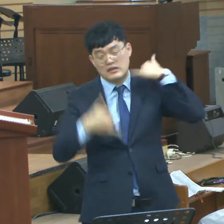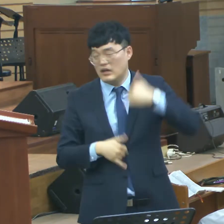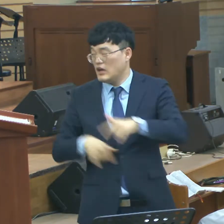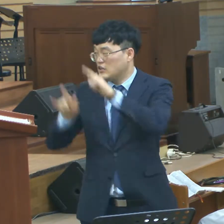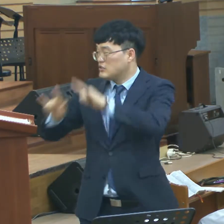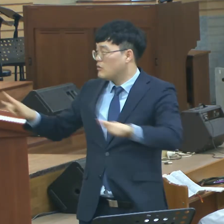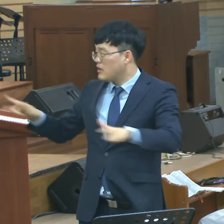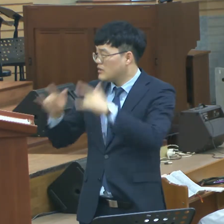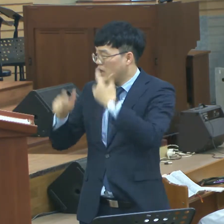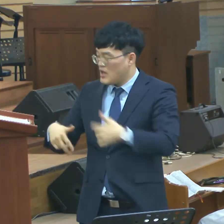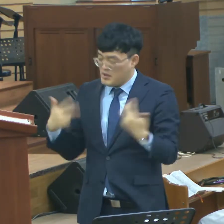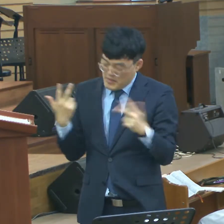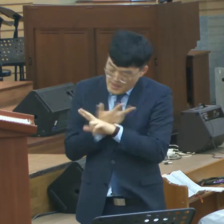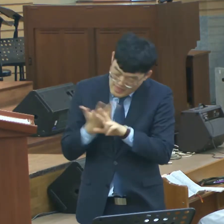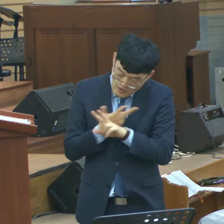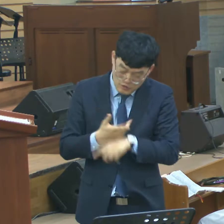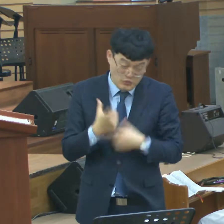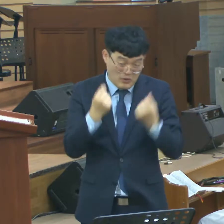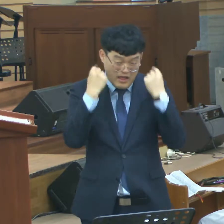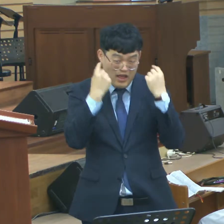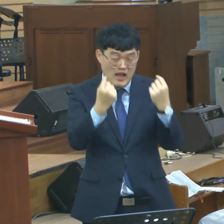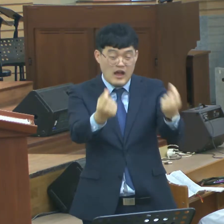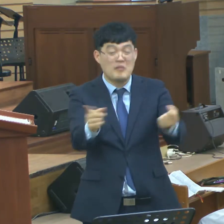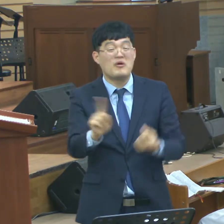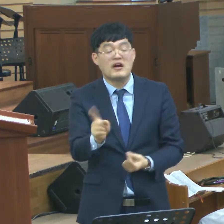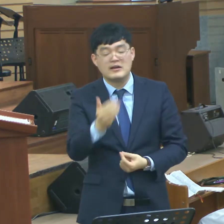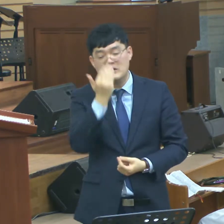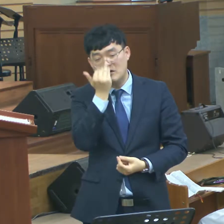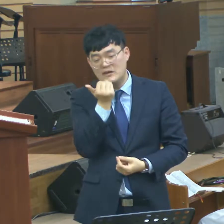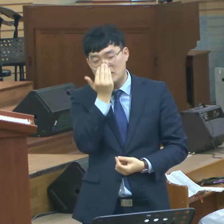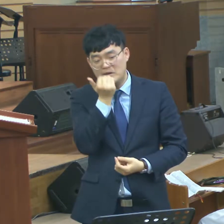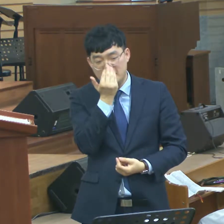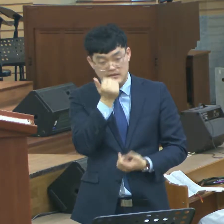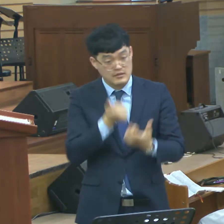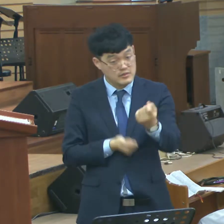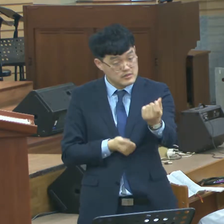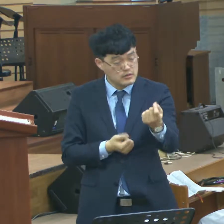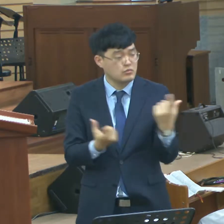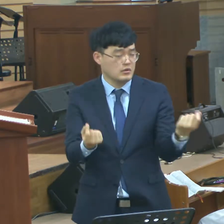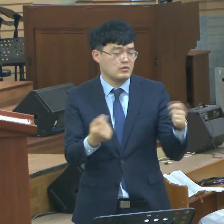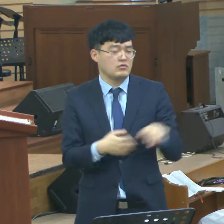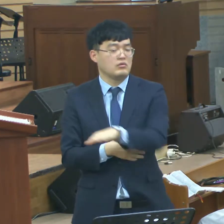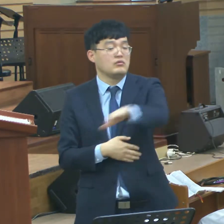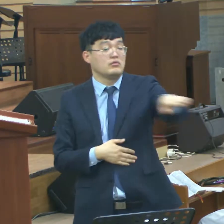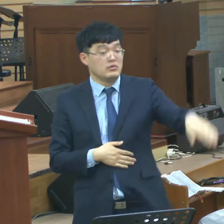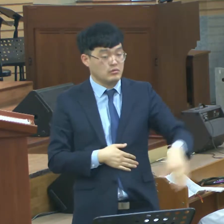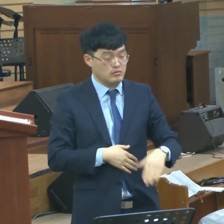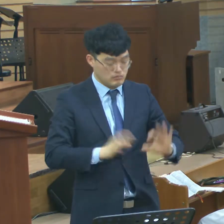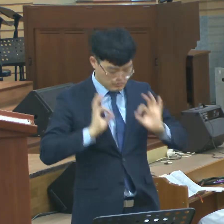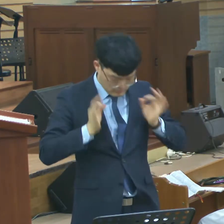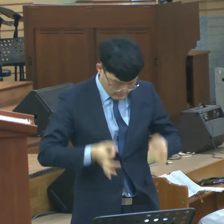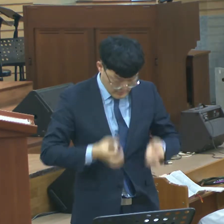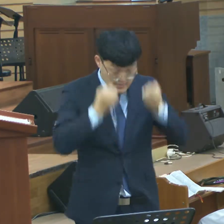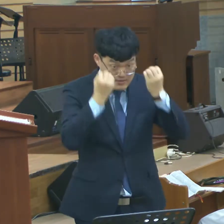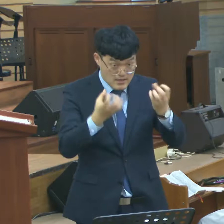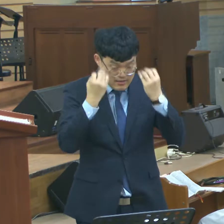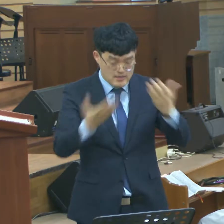왜 그럽니까? 왜 한 가지 노래만 계속 부릅니까? 그러죠? 여러분 우리 자신이 다 새 일을